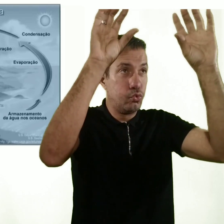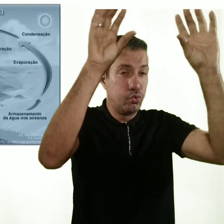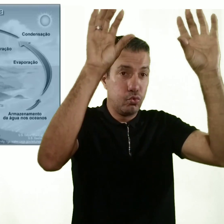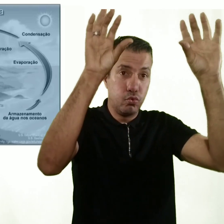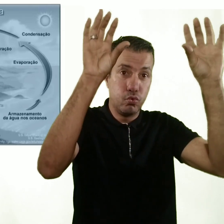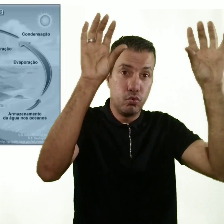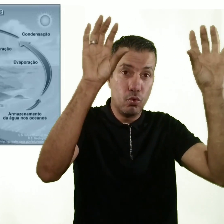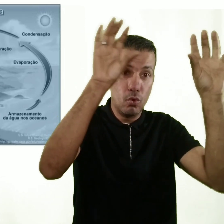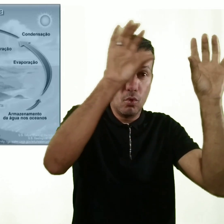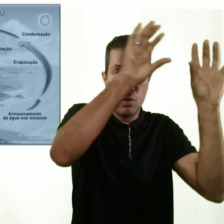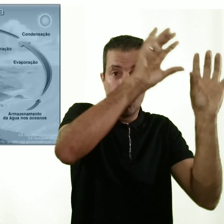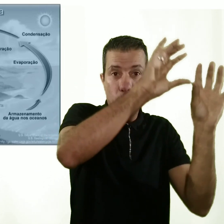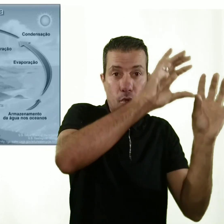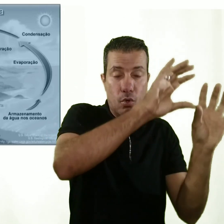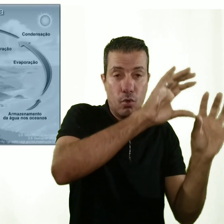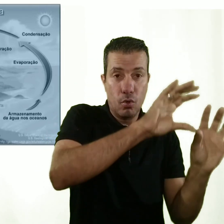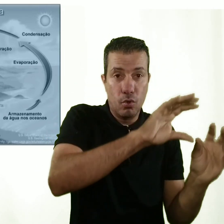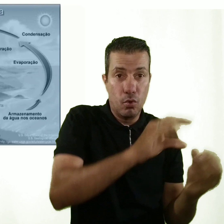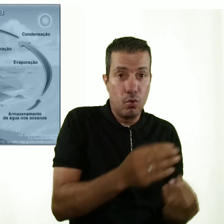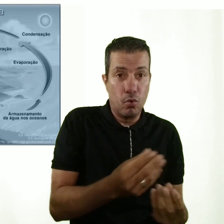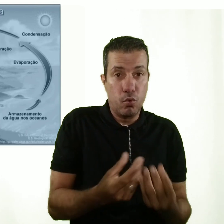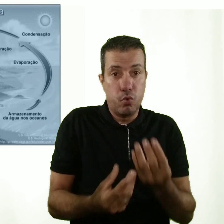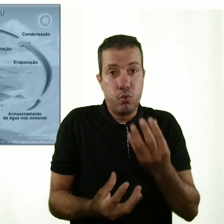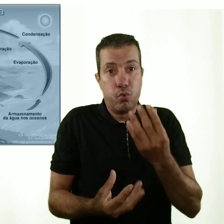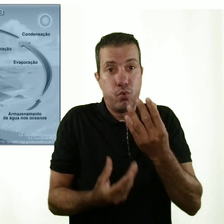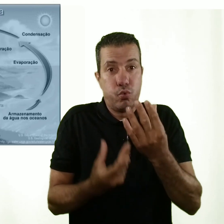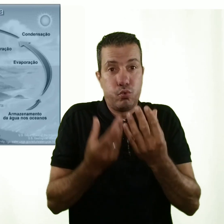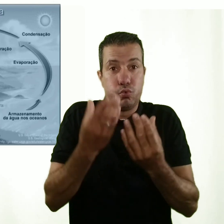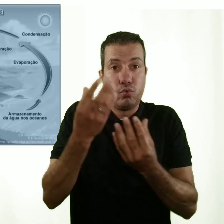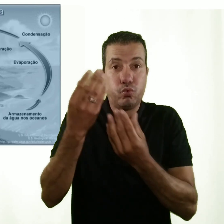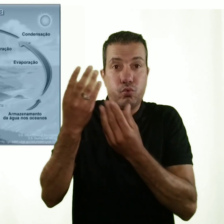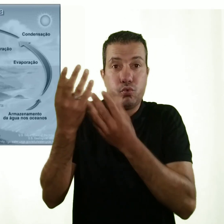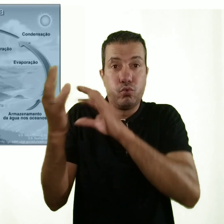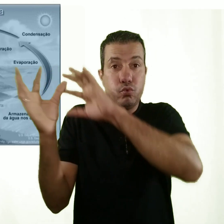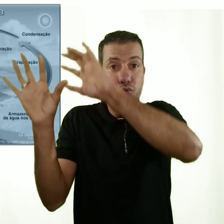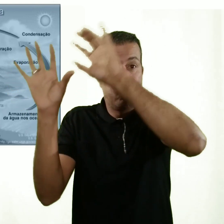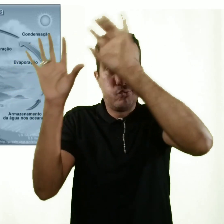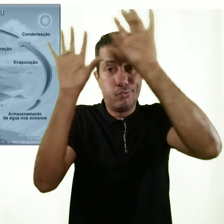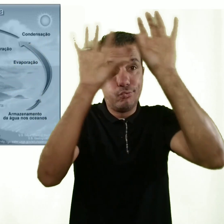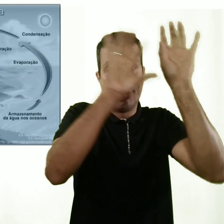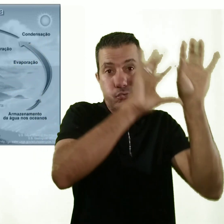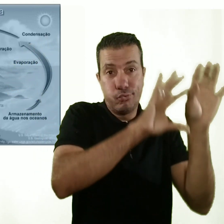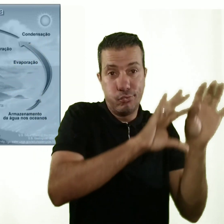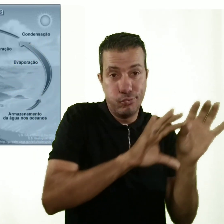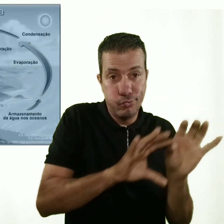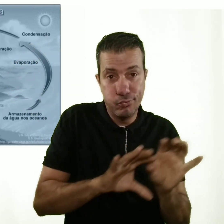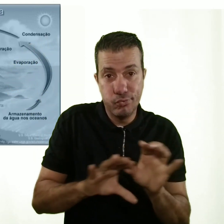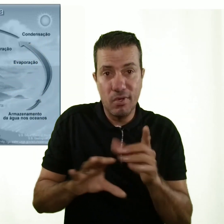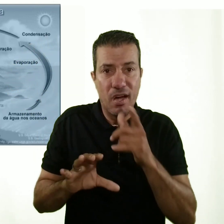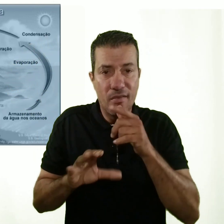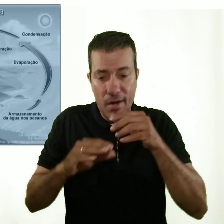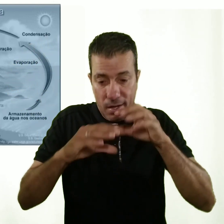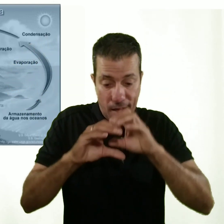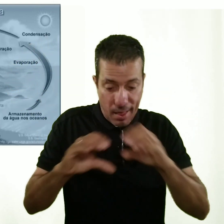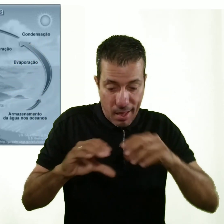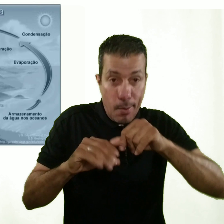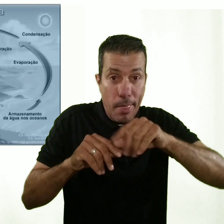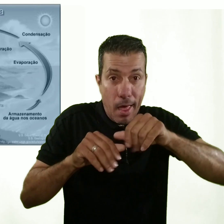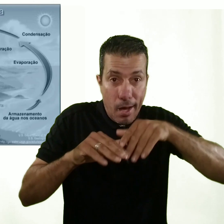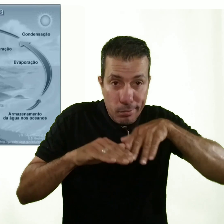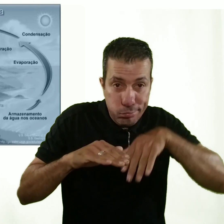a evapotranspiração, tudo volta aqui, cai aqui, vai para baixo da terra também com